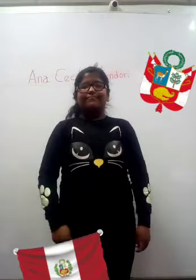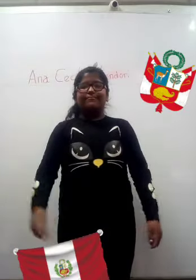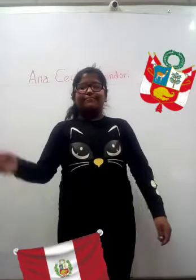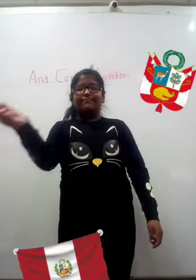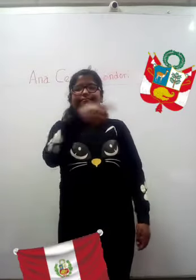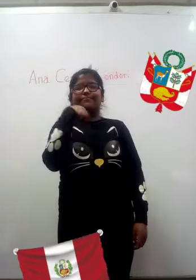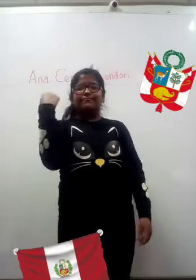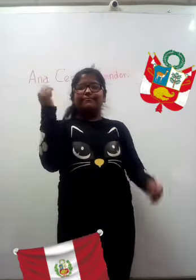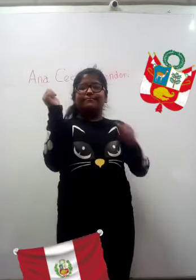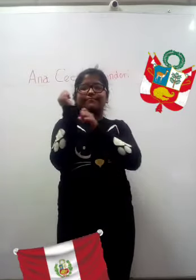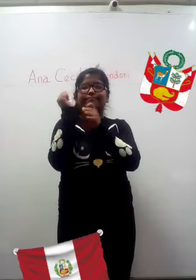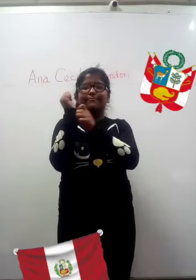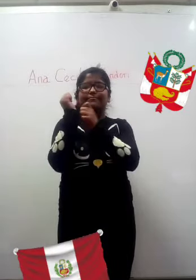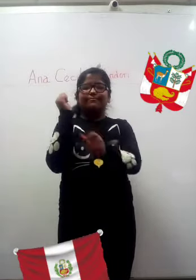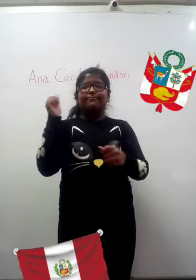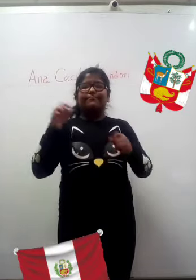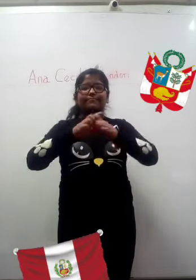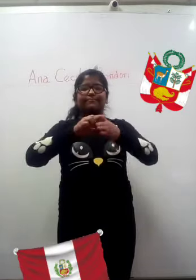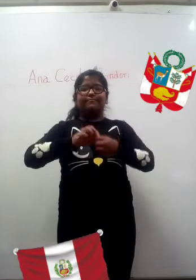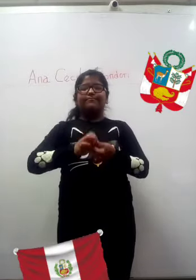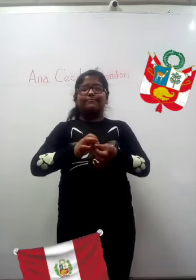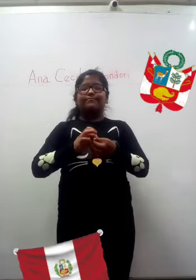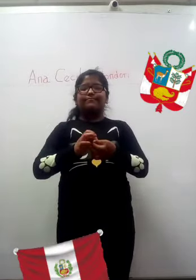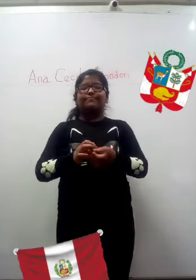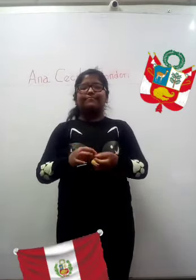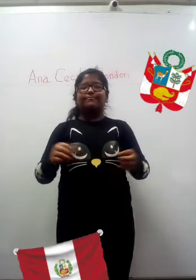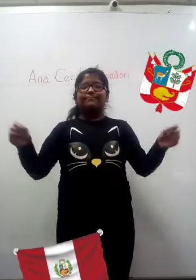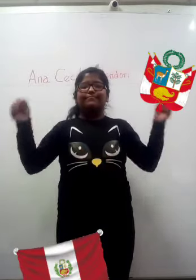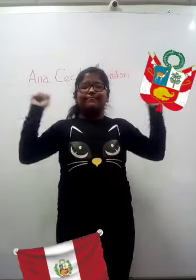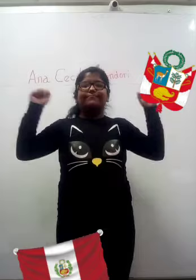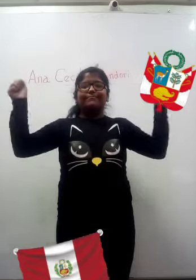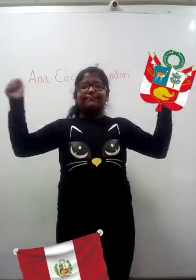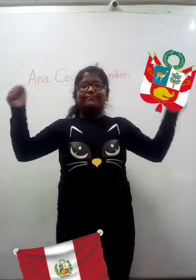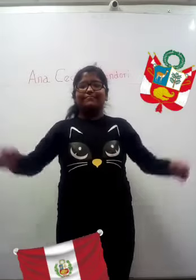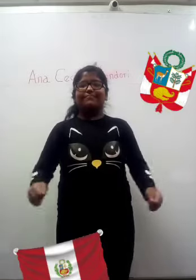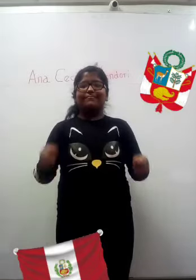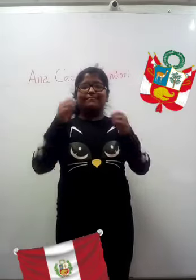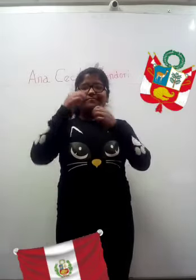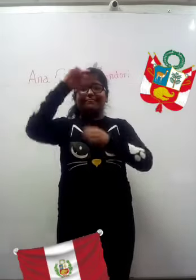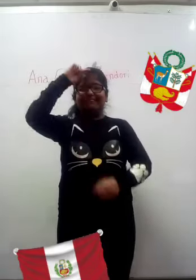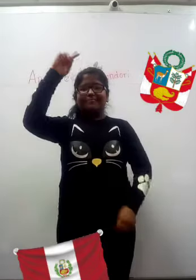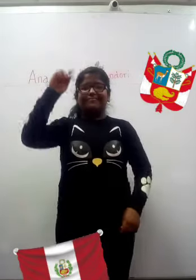Somos tus hijos y nos uniremos y así triunfaremos contigo, Perú.